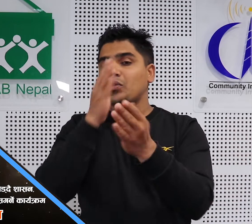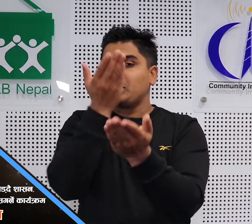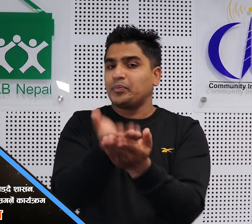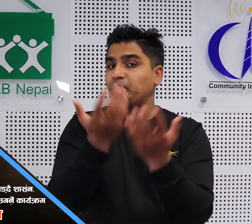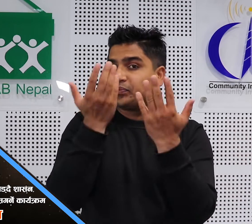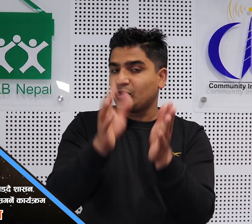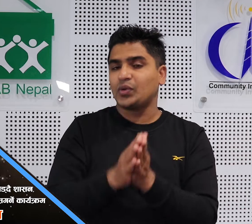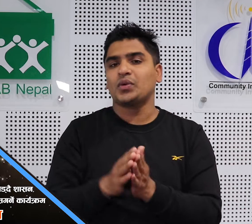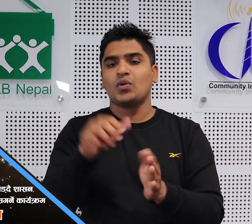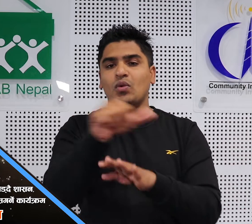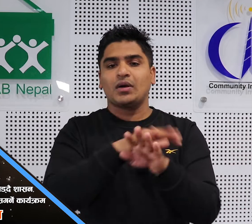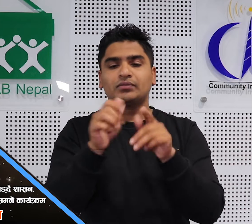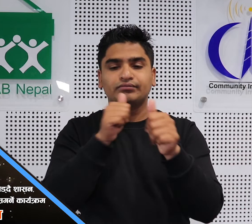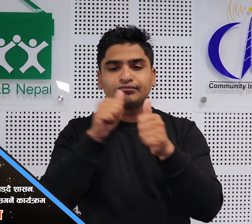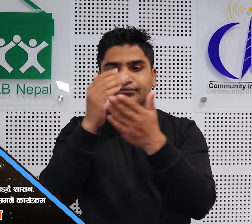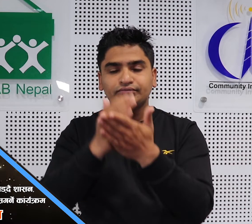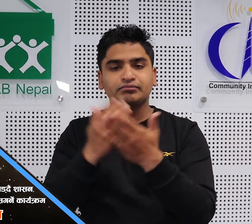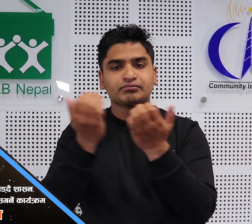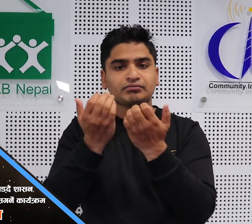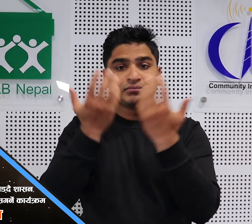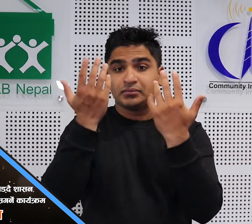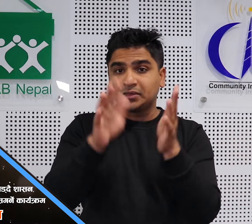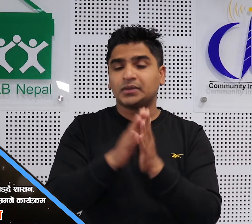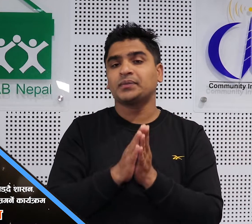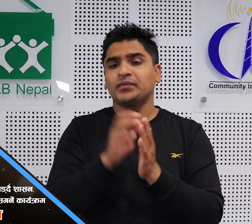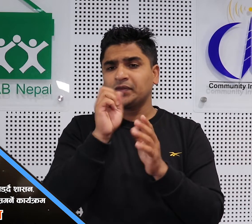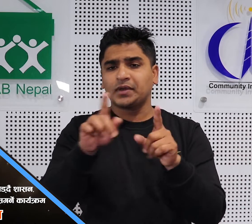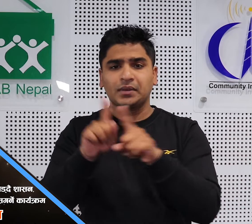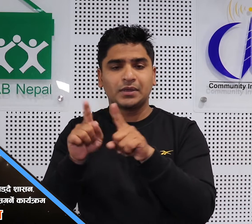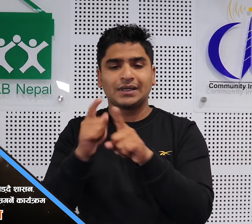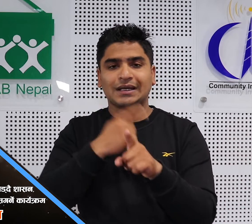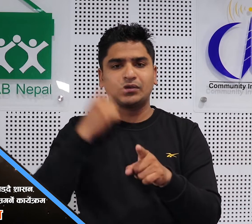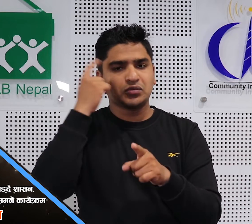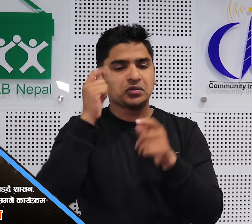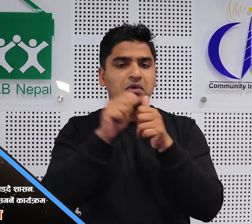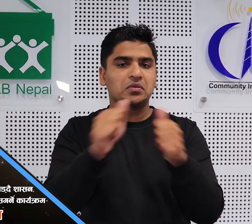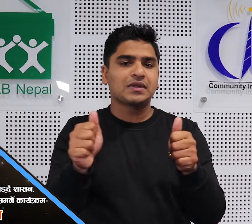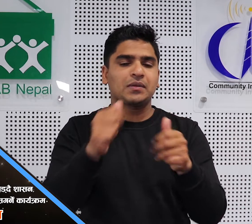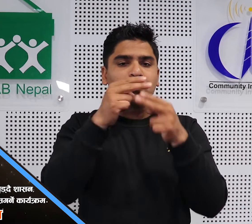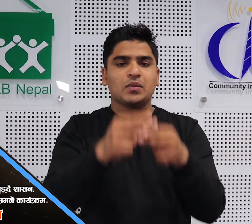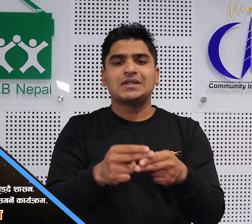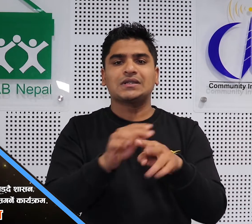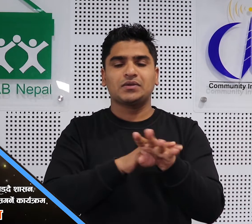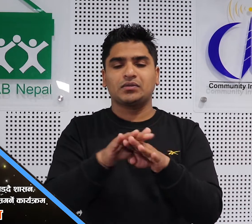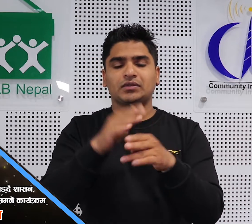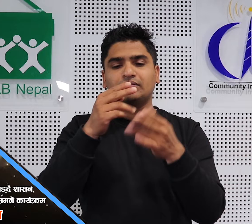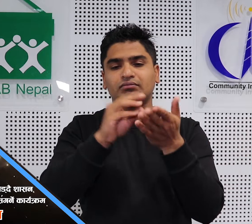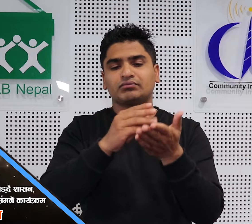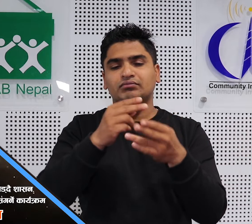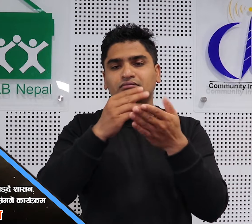अनि उहाँहरूसँग त्यहाँ अन्तर्क्रिया पनि गरिसकेका छौँ। तर यद्यपि हामीले सोचे अनुसारको बजेटहरू विनियोजित भएको छैनन् र